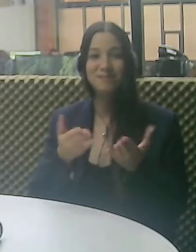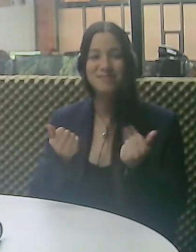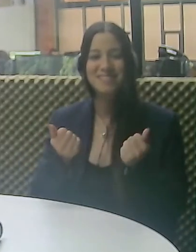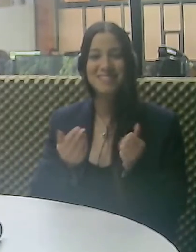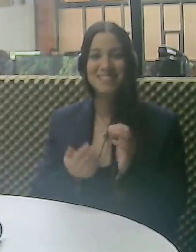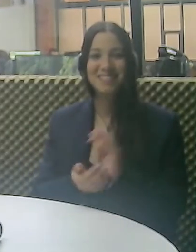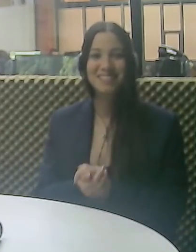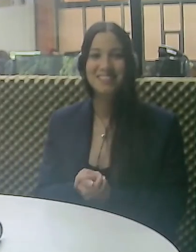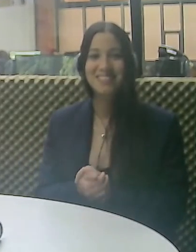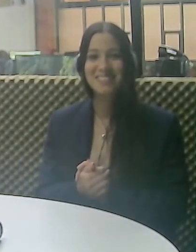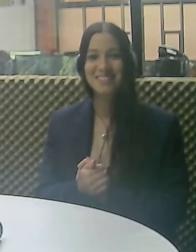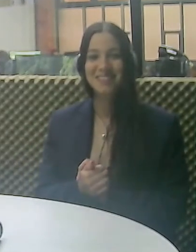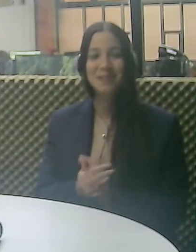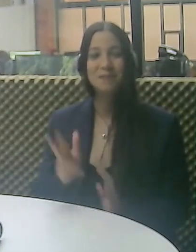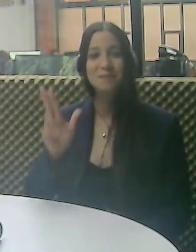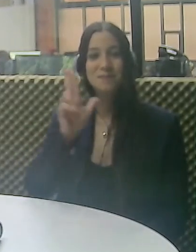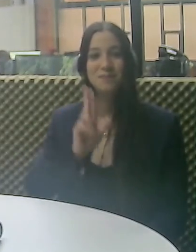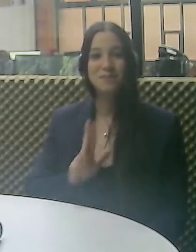Vem com a gente!